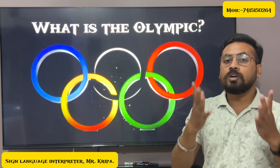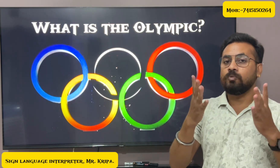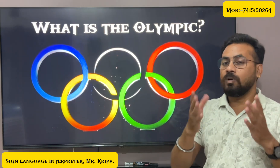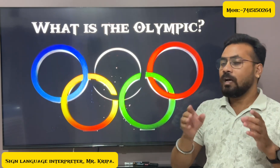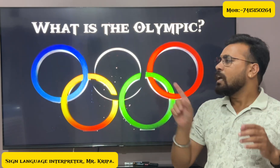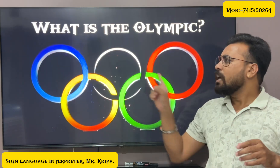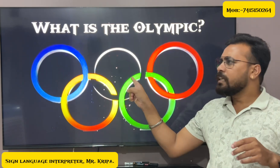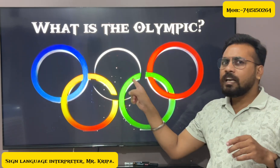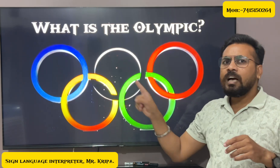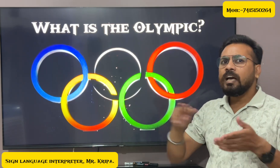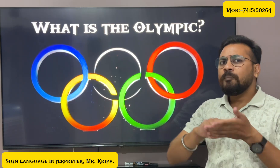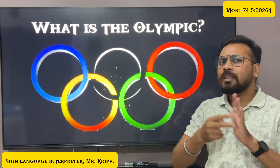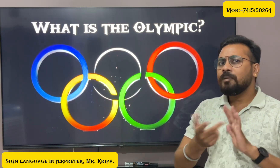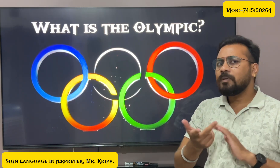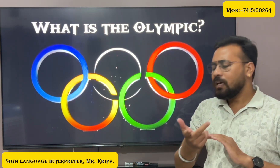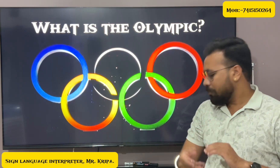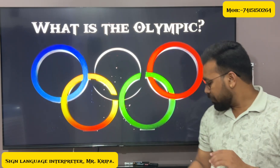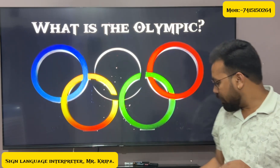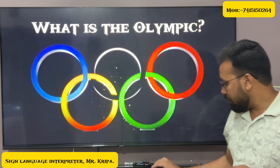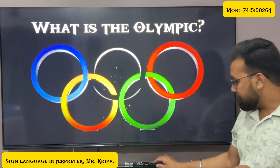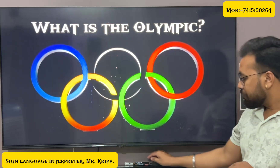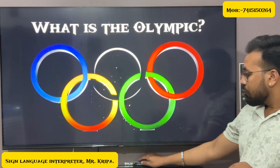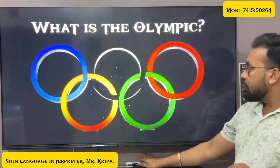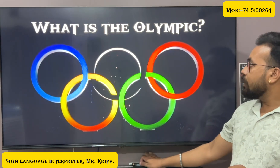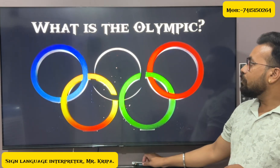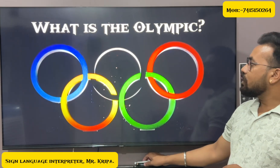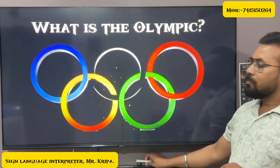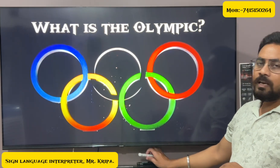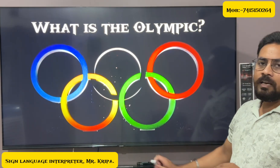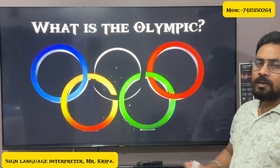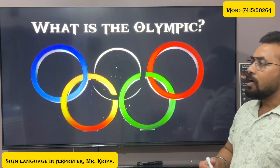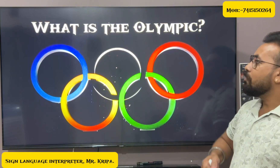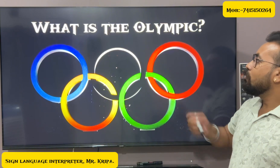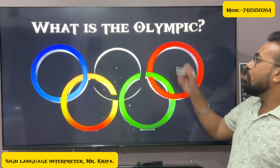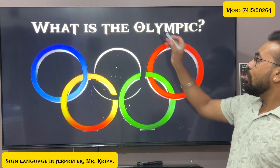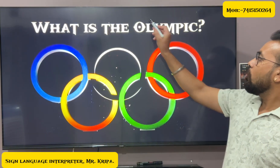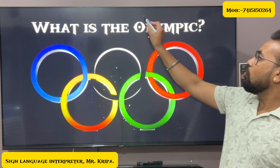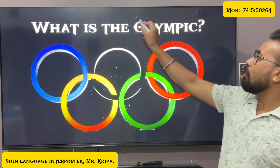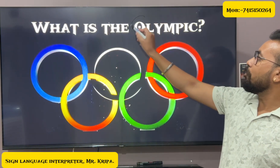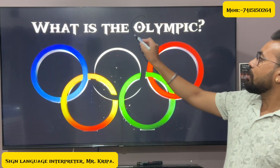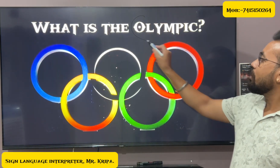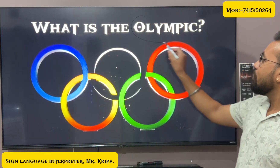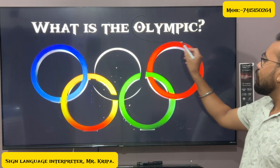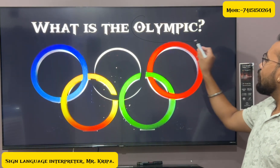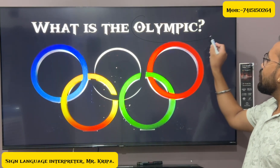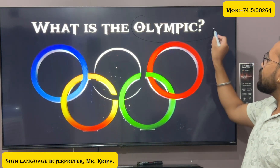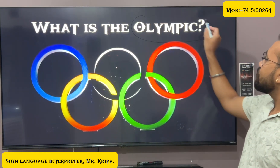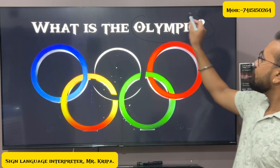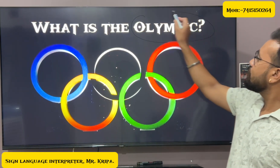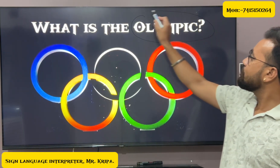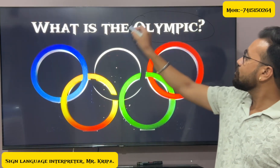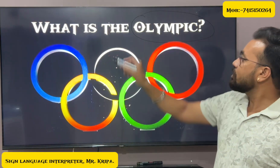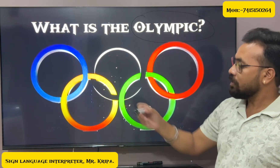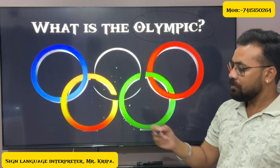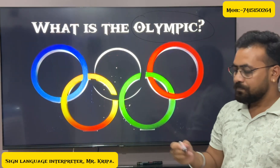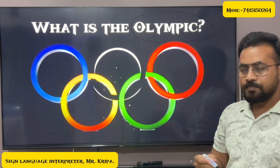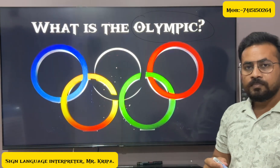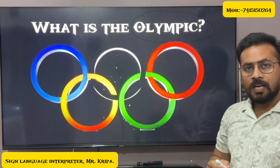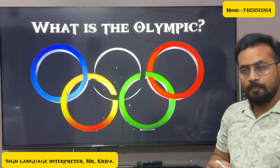हुआ, ये का मतलब क्या है ना। ये का मतलब क्या है, हमने बोला ओलंपिक। ठीक है, हमने क्या